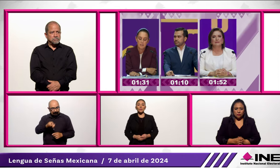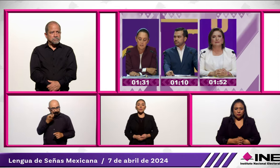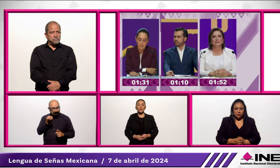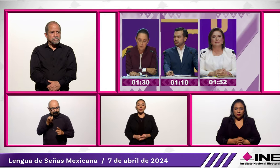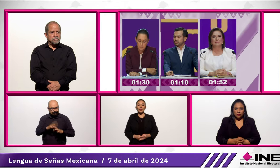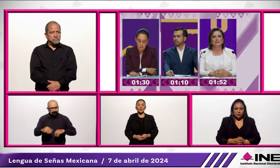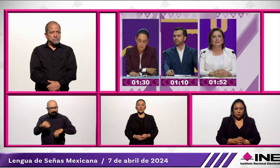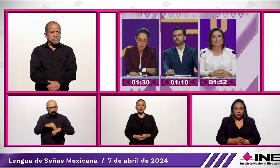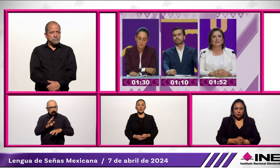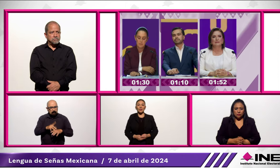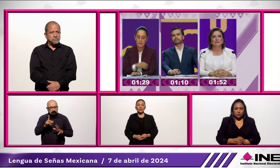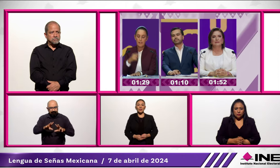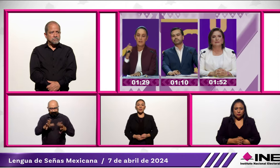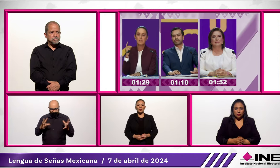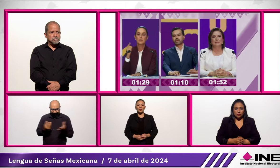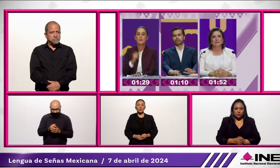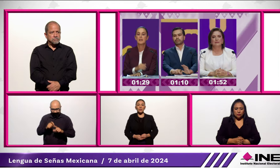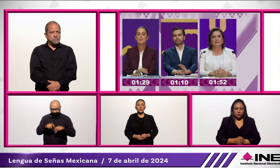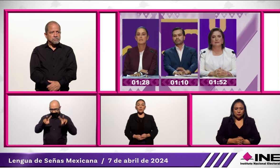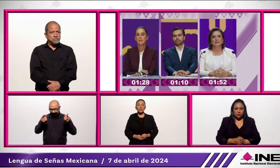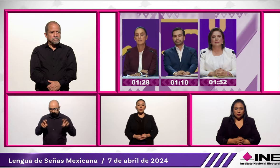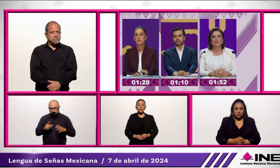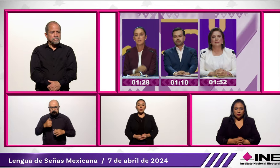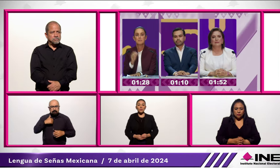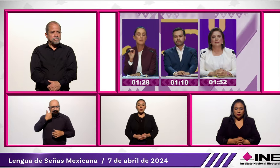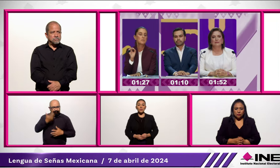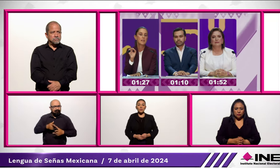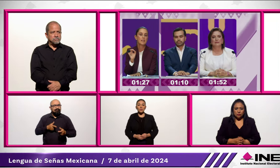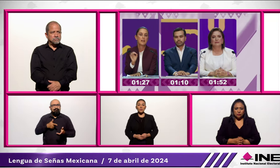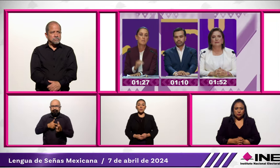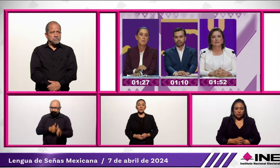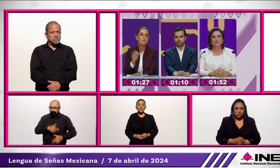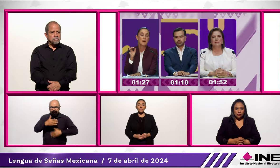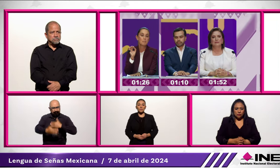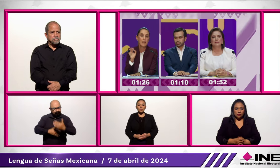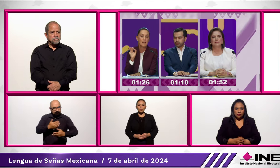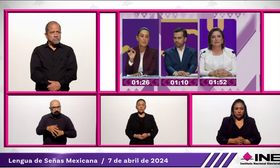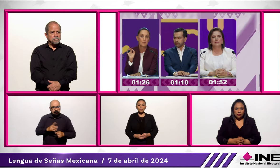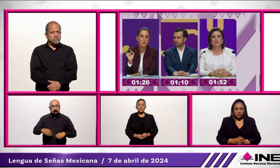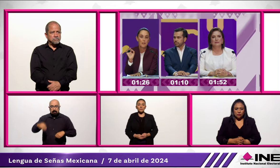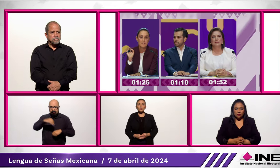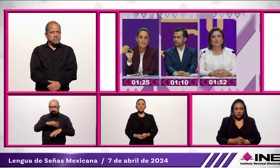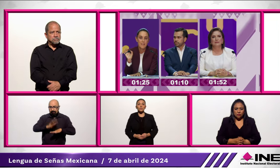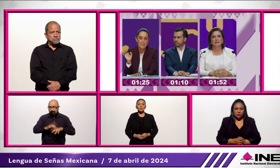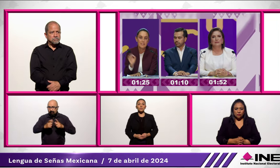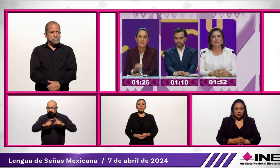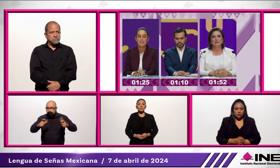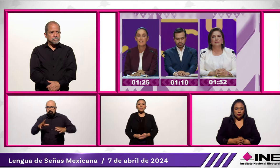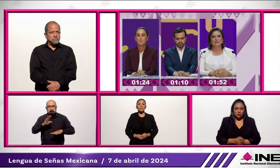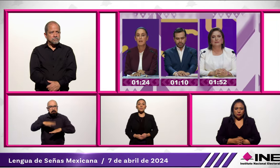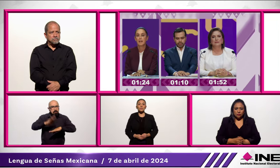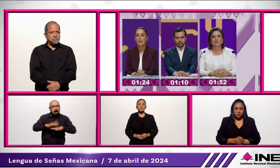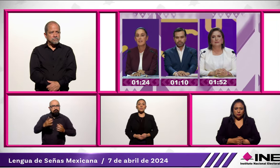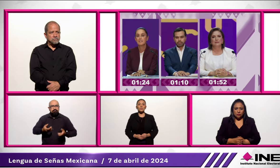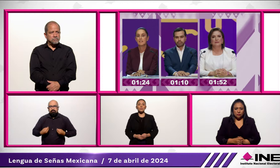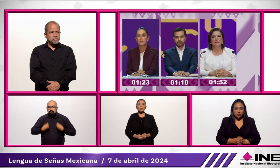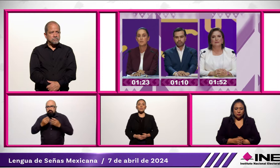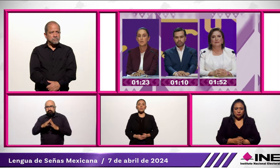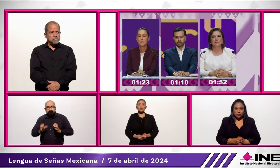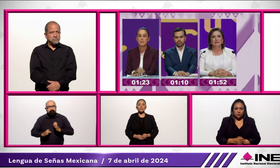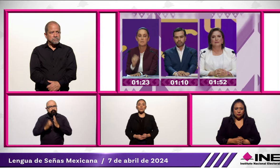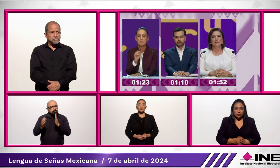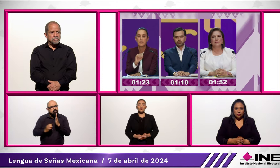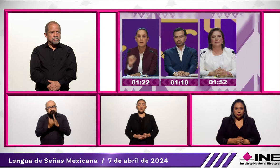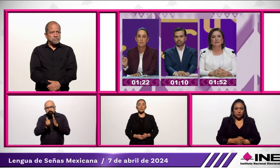tiene que ver con estos temas. Quiero seguir avanzando. Vamos a ampliar el número de viviendas para las y